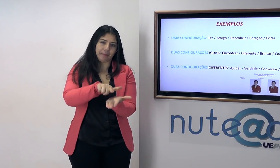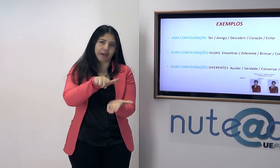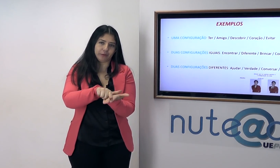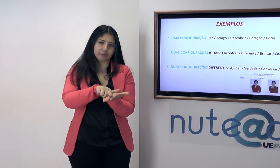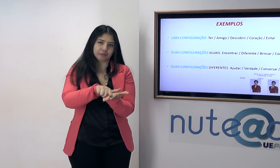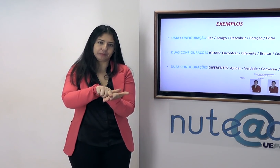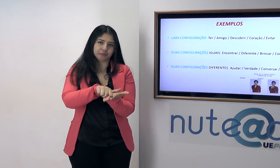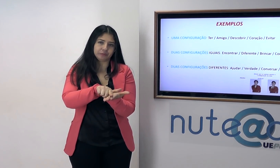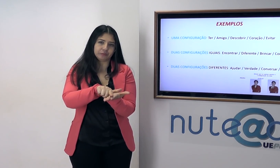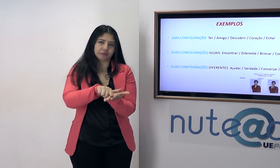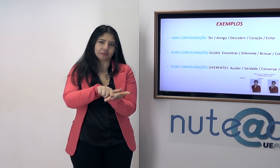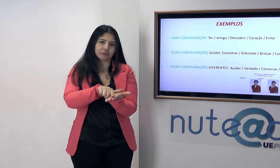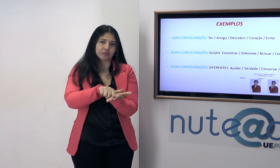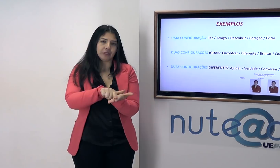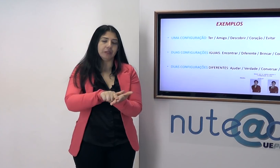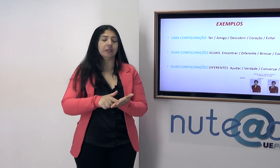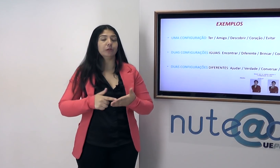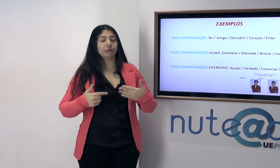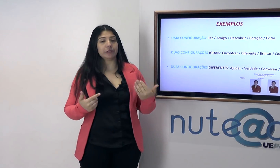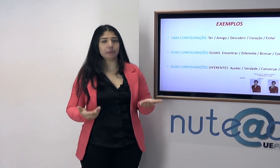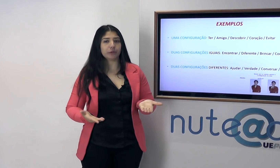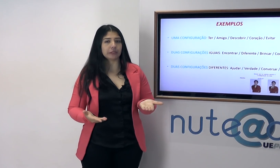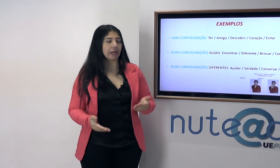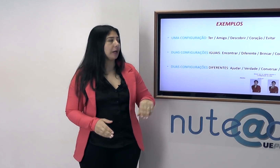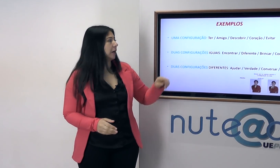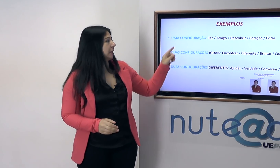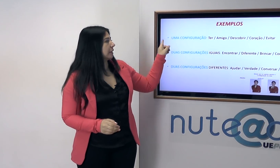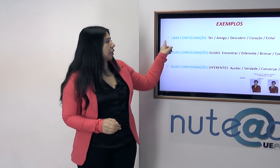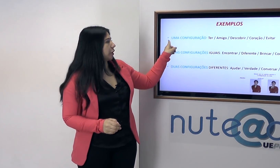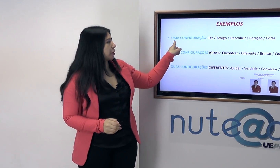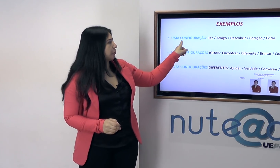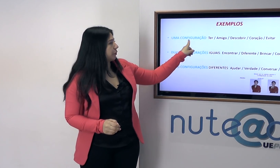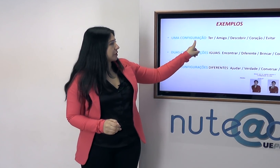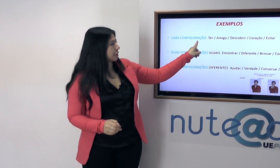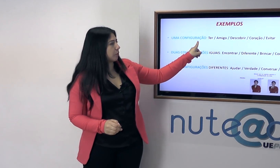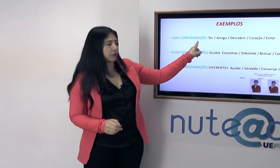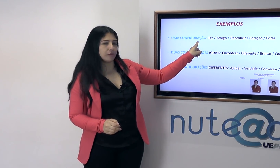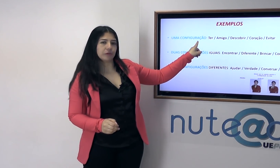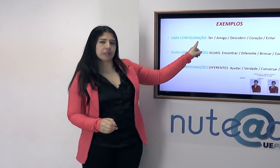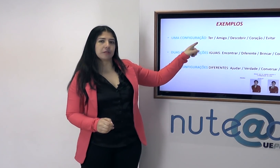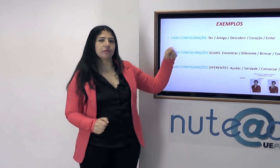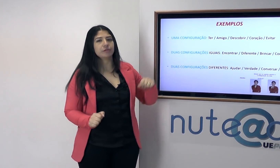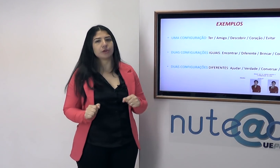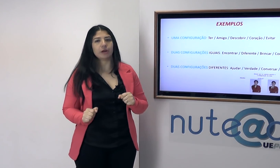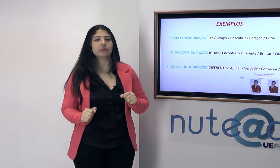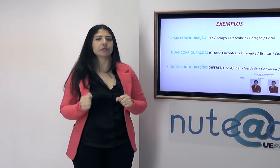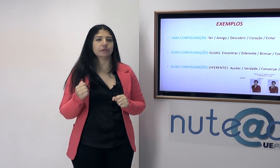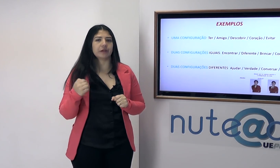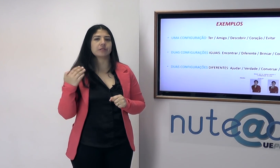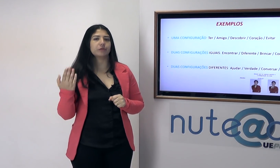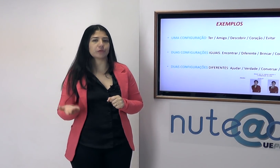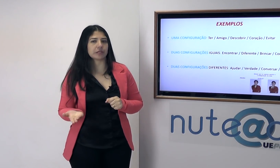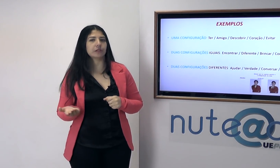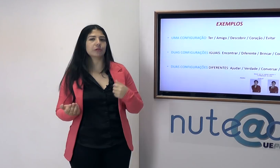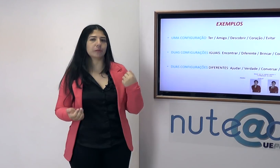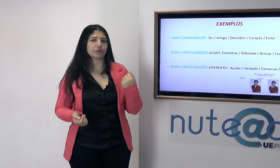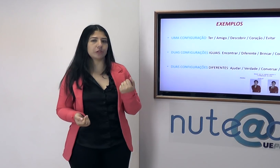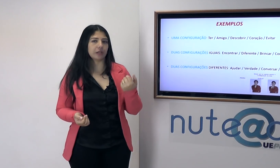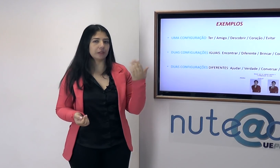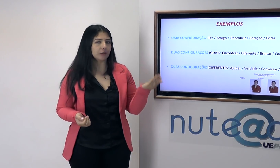Papel. Então, não vai importar, na hora que eu vou fazer uma configuração só, tanto faz se eu vou usar tanto a mão direita